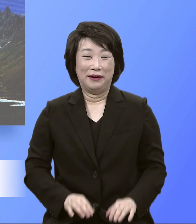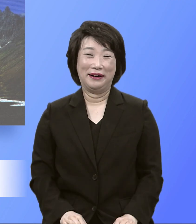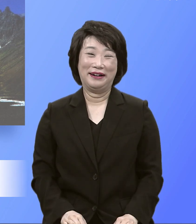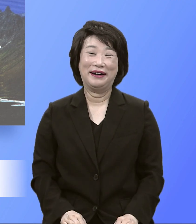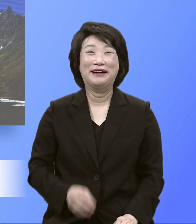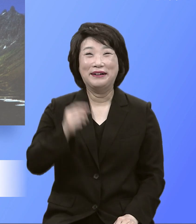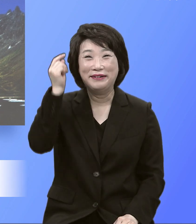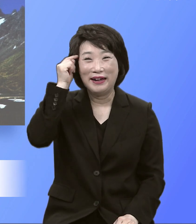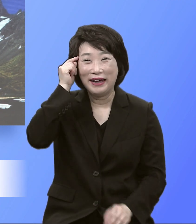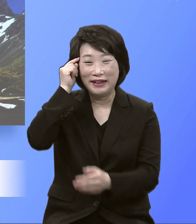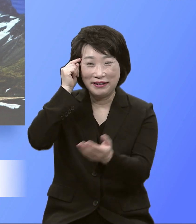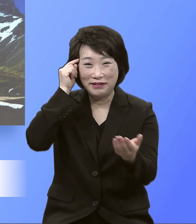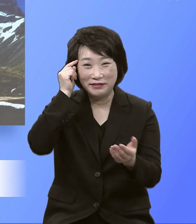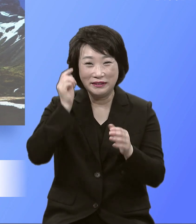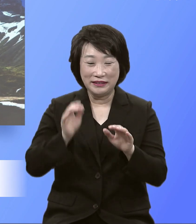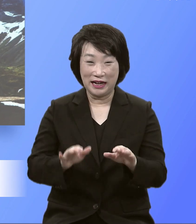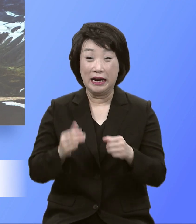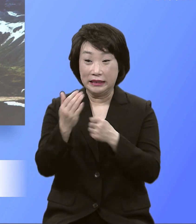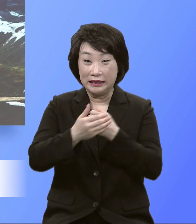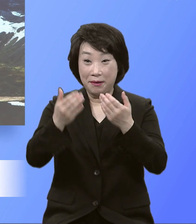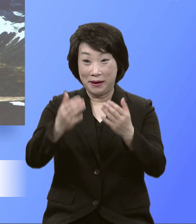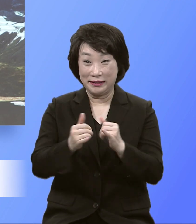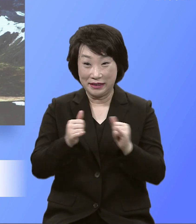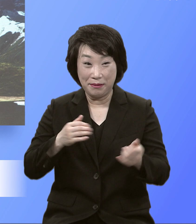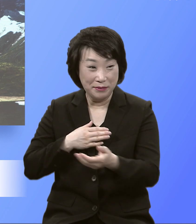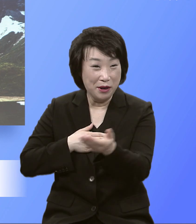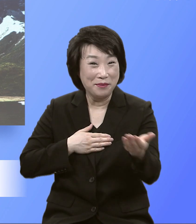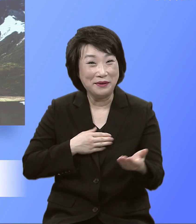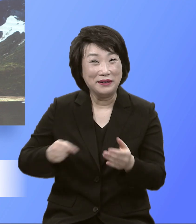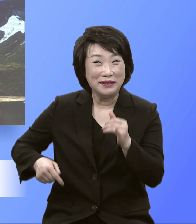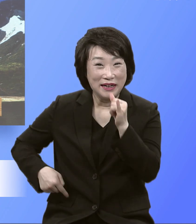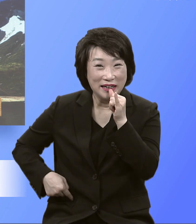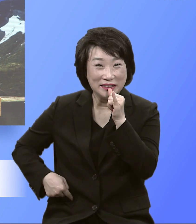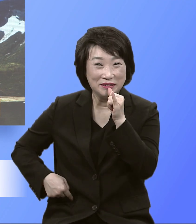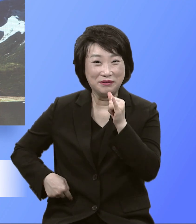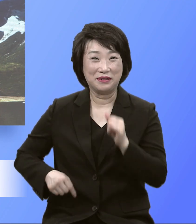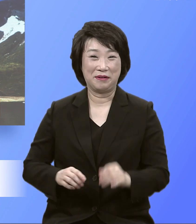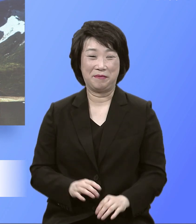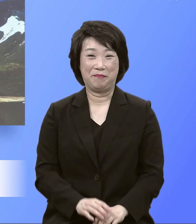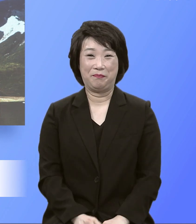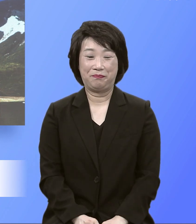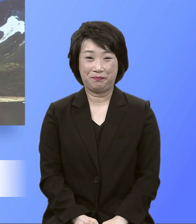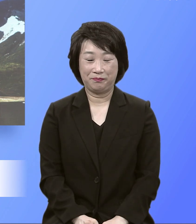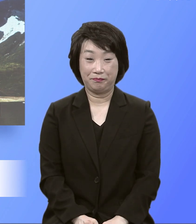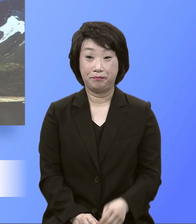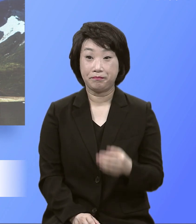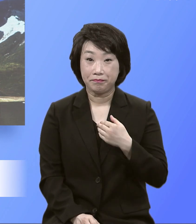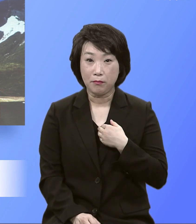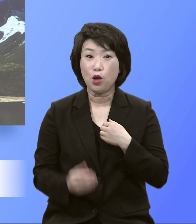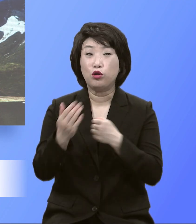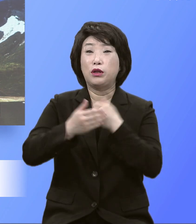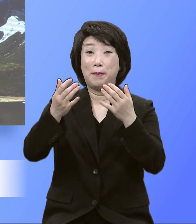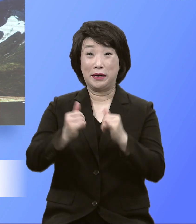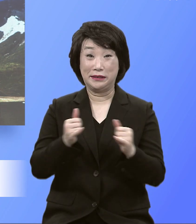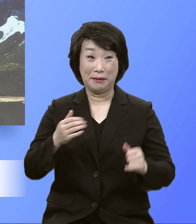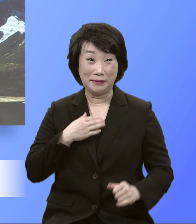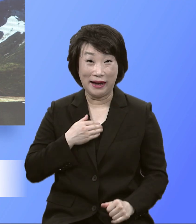이게 뭐냐? 은혜 받은 자의 양심이다. 양심. 내가 은혜